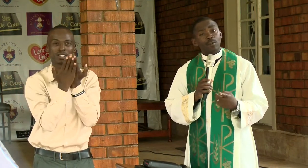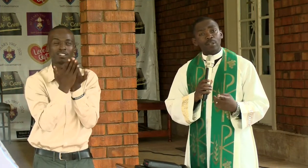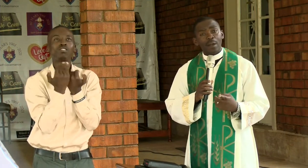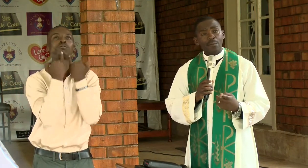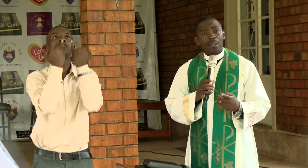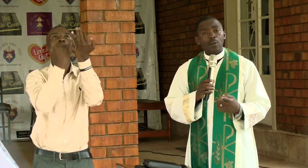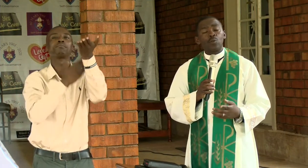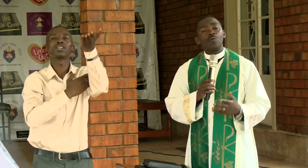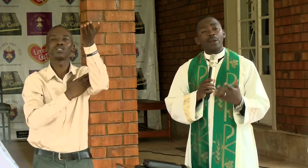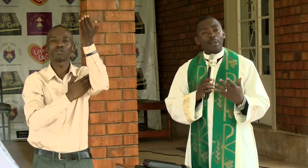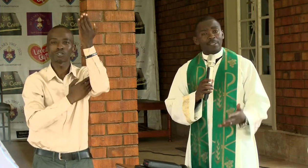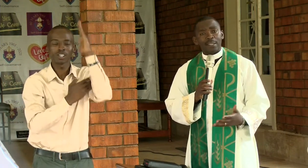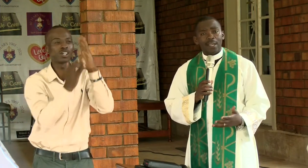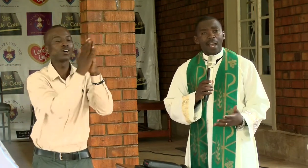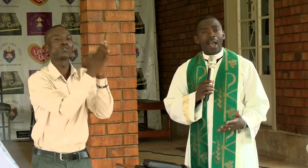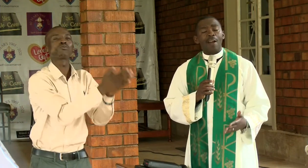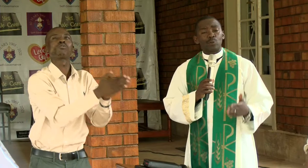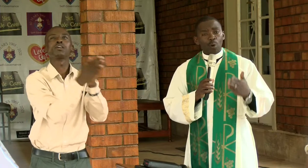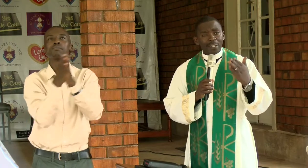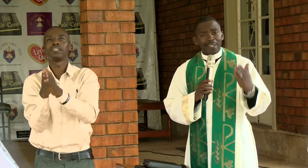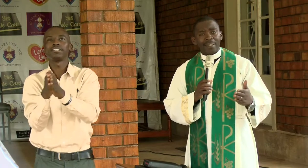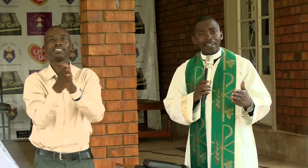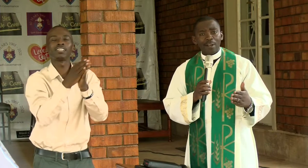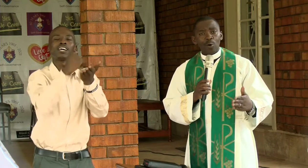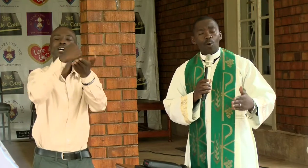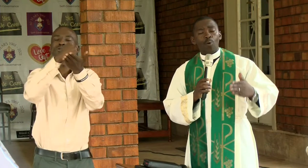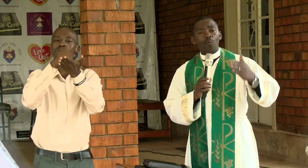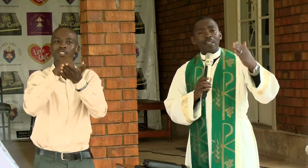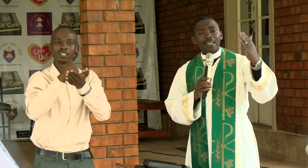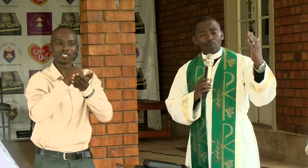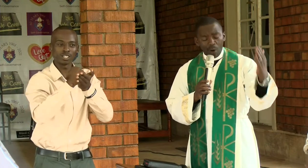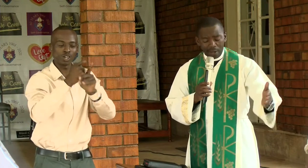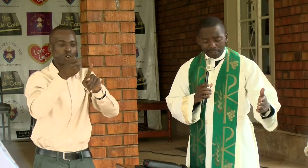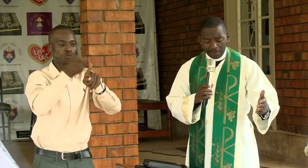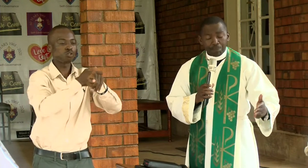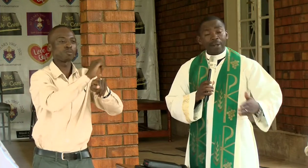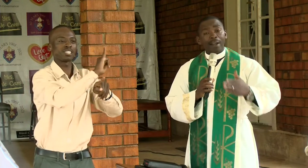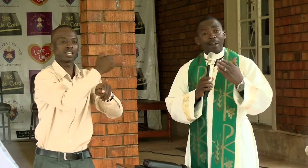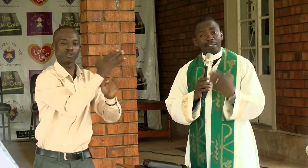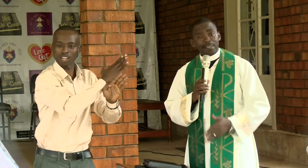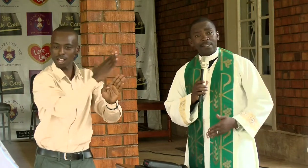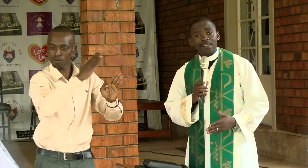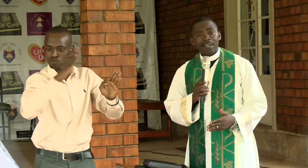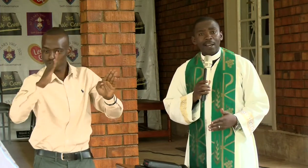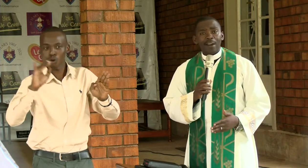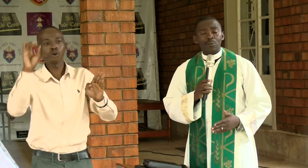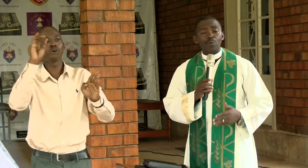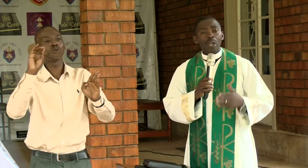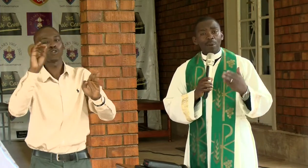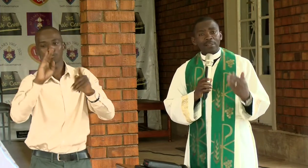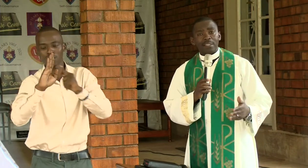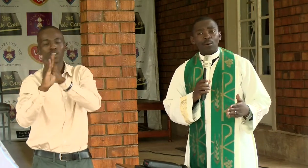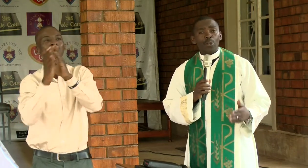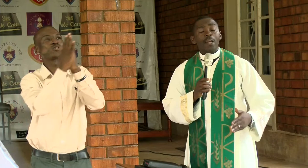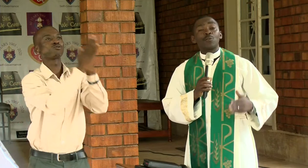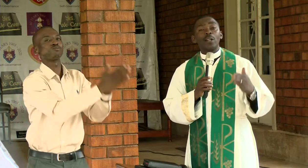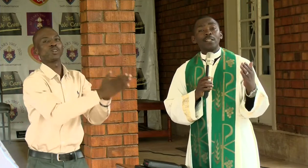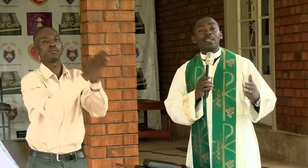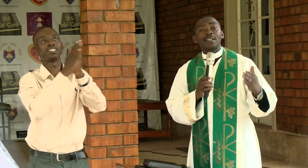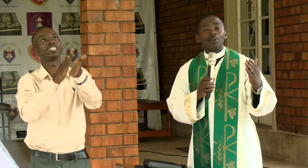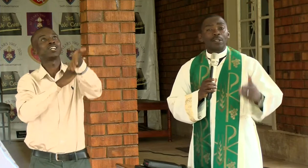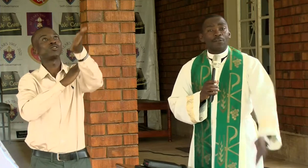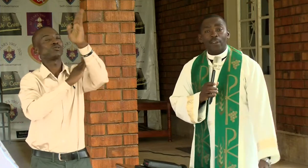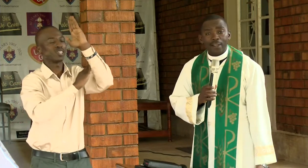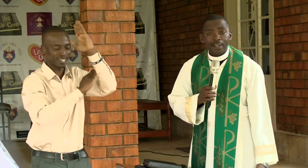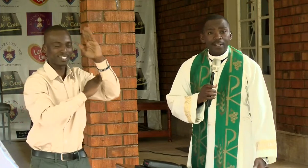tubitegeeze Katonda tumwebaze atuwaniridde okuva January paka kati tumwebaze oyo